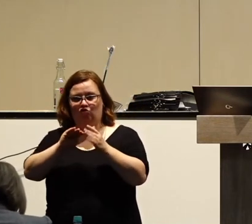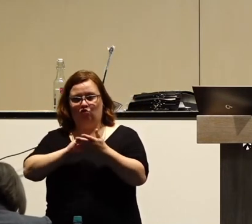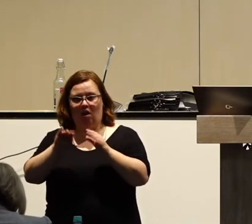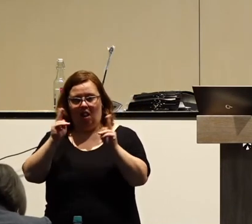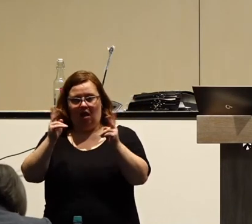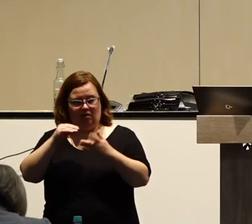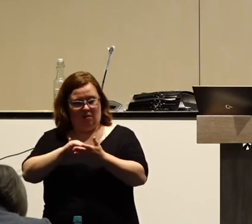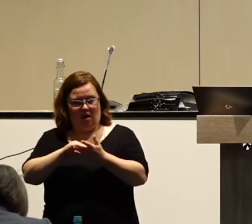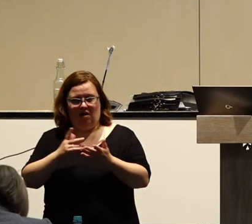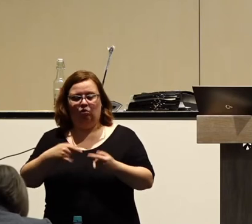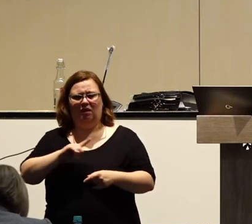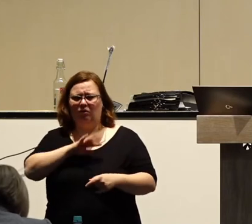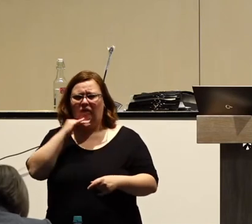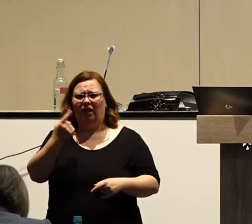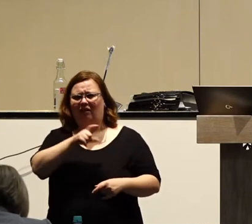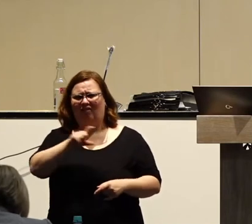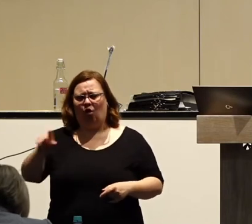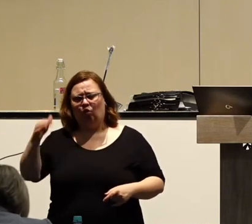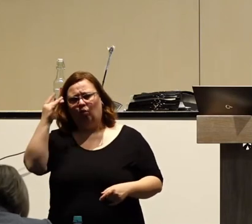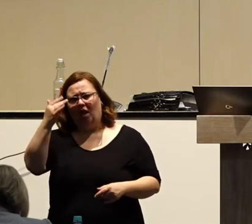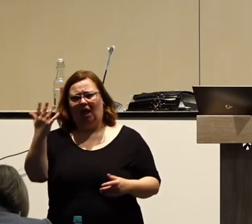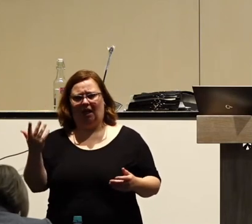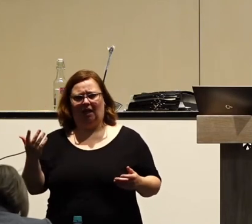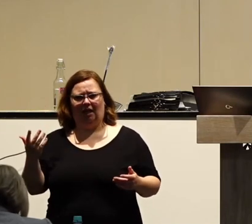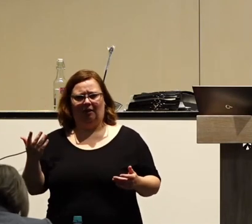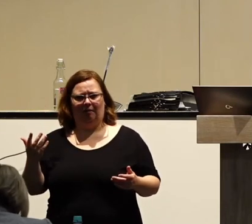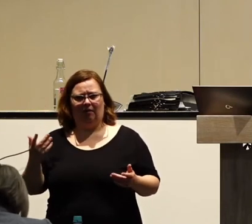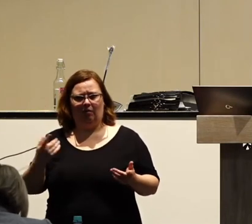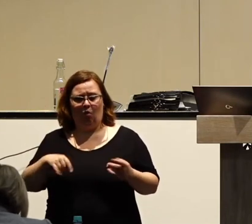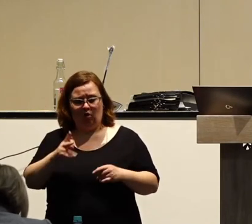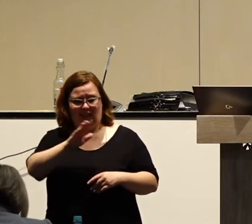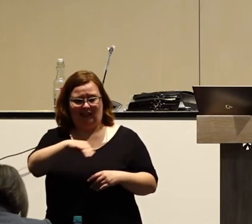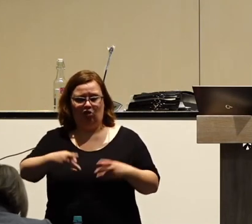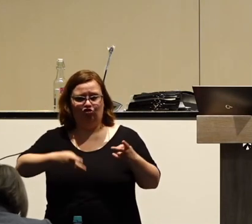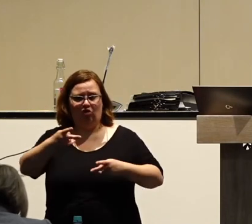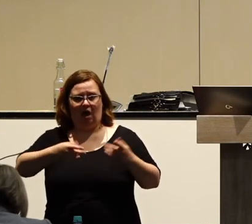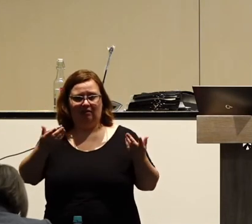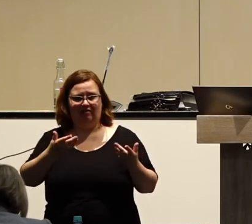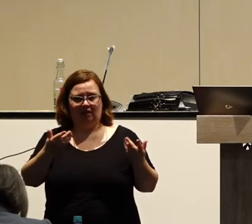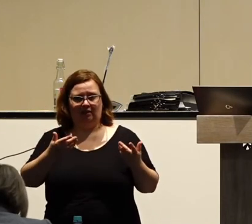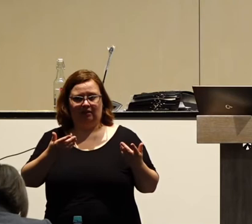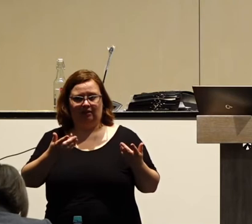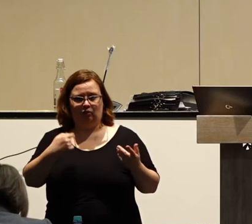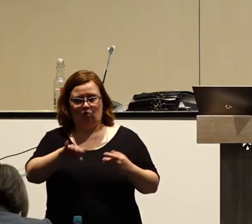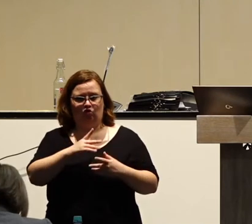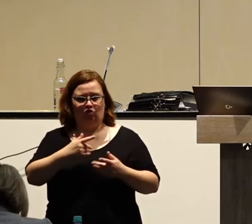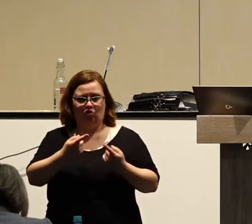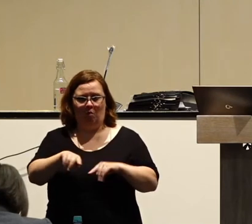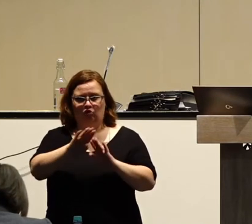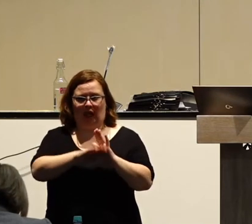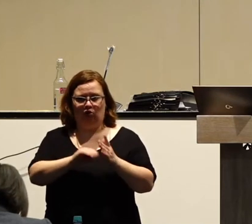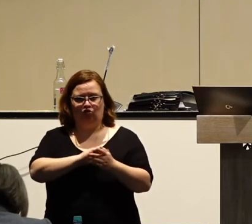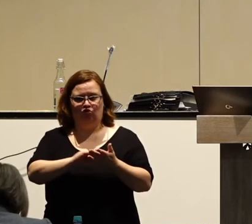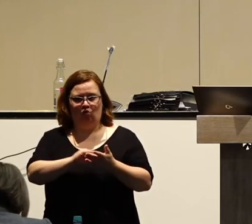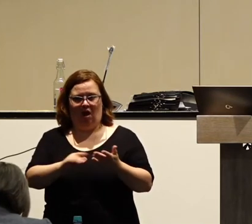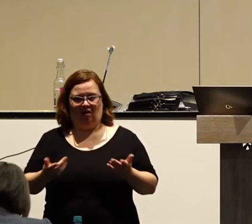und. Wir machen uns seit Wochen Gedanken, welchen Schaden nehmen die Kinder durch diese komischen Regelungen in der